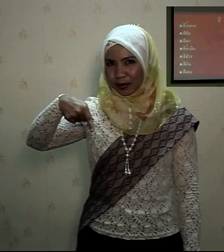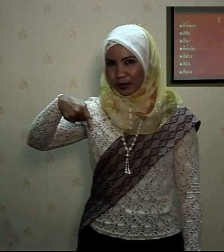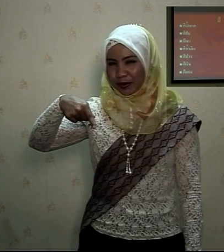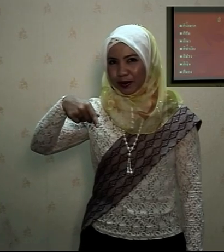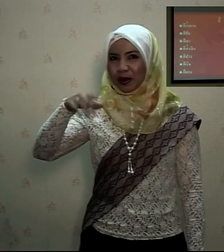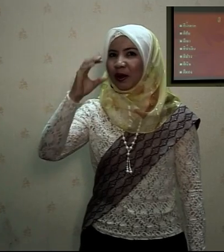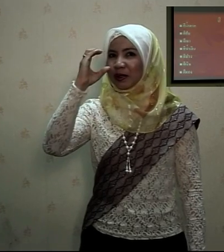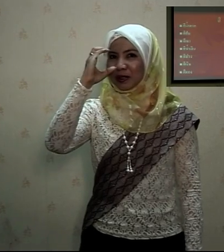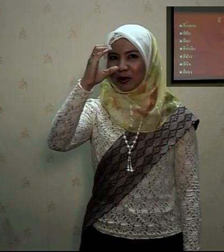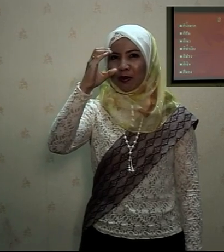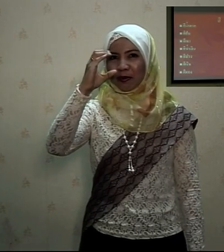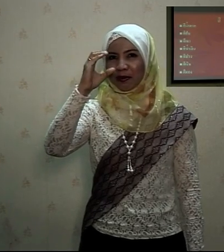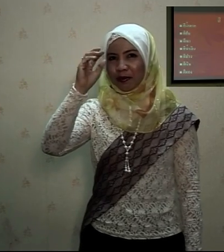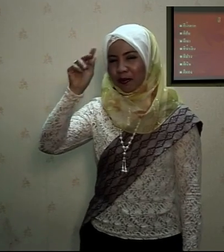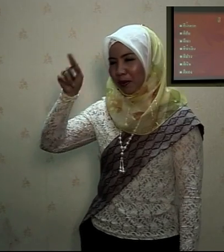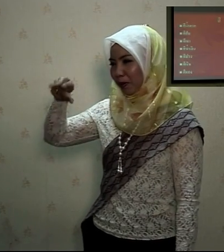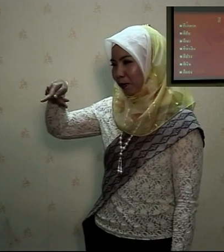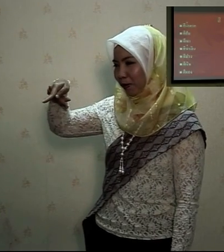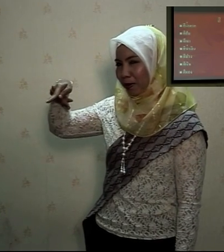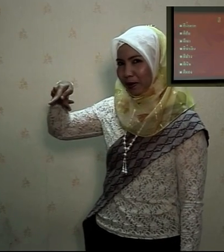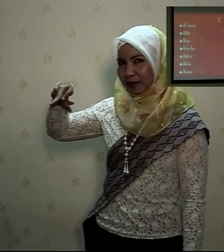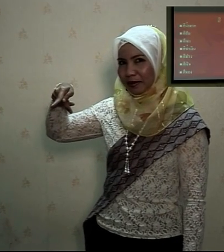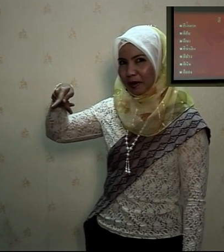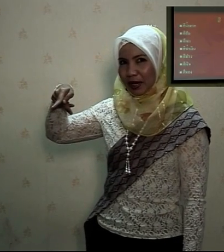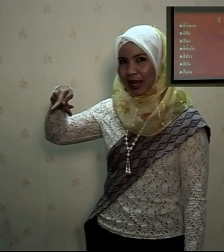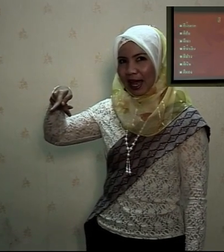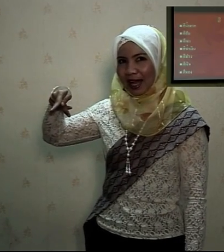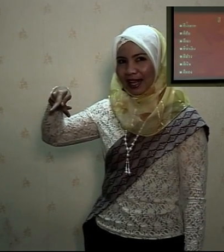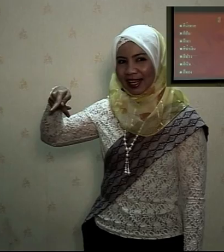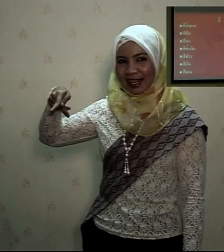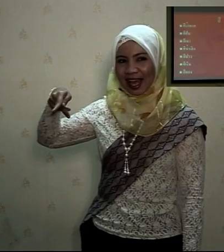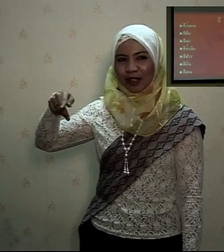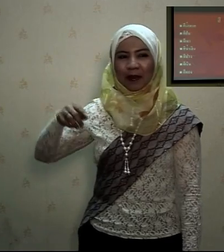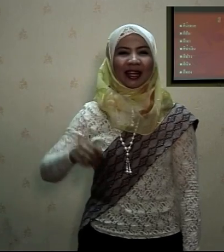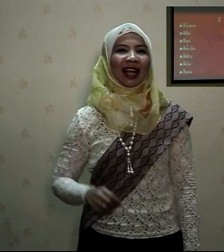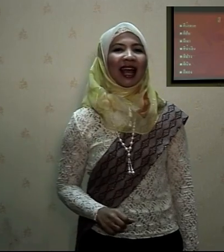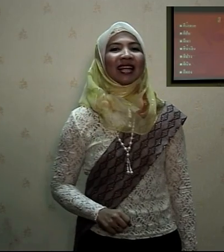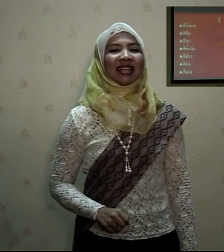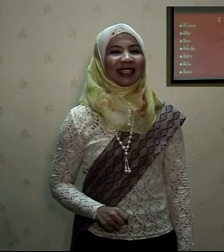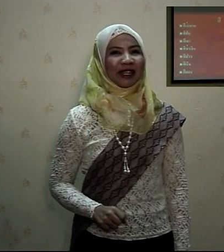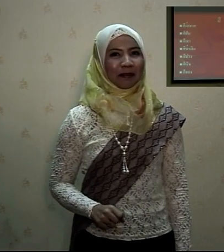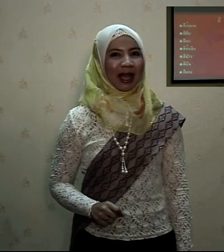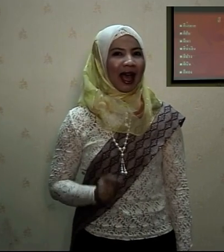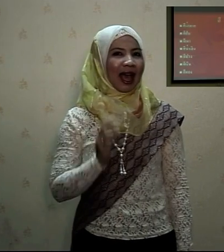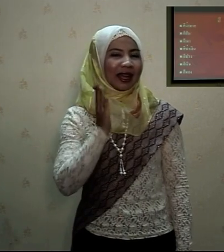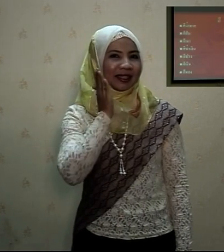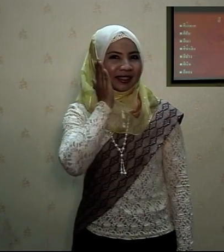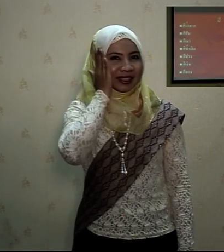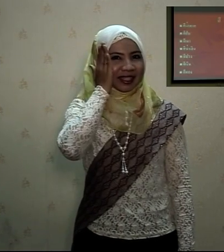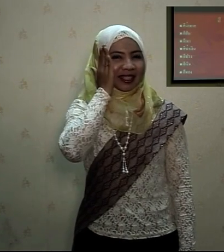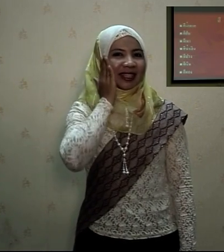ชมพูชมููแบบนี้นะคะค่ะต่อไปนะคะสีน้ำตาลสี